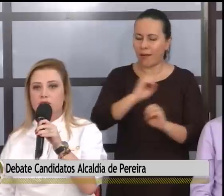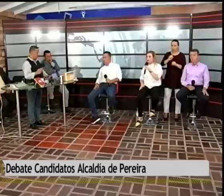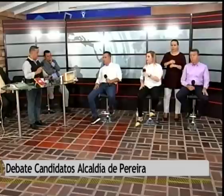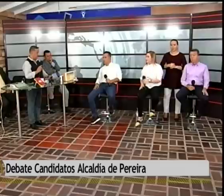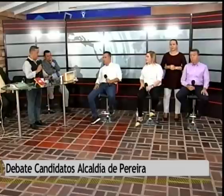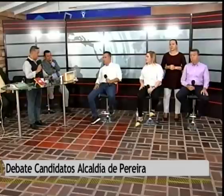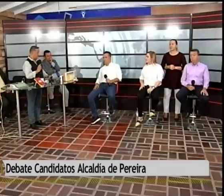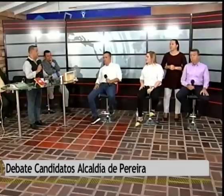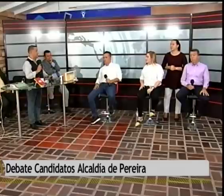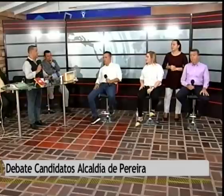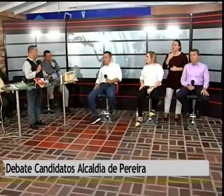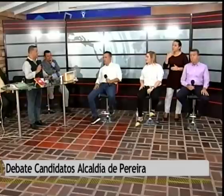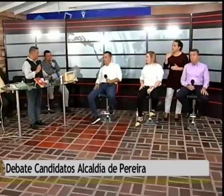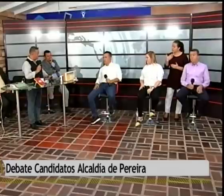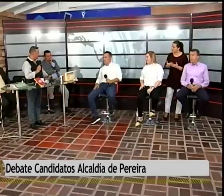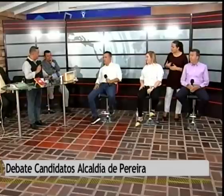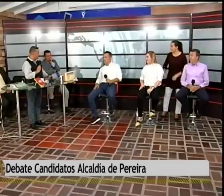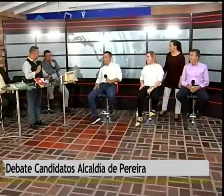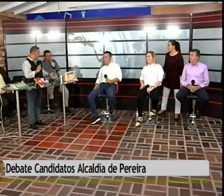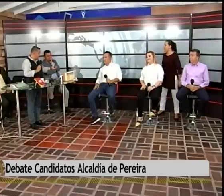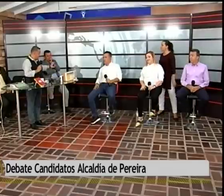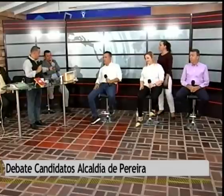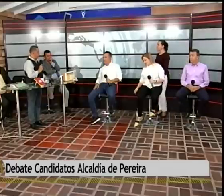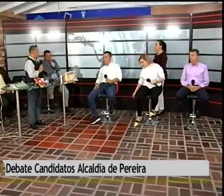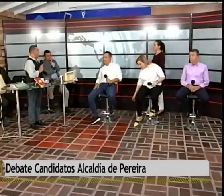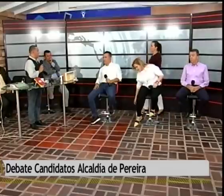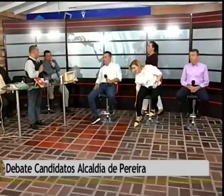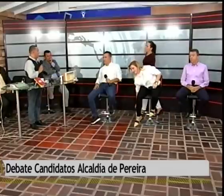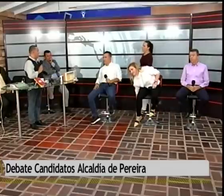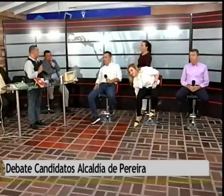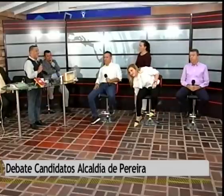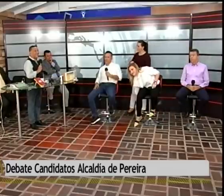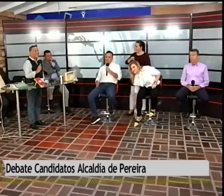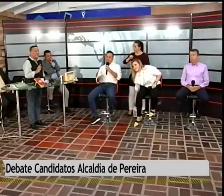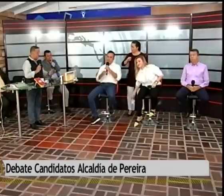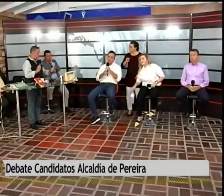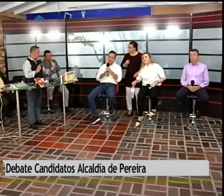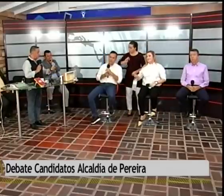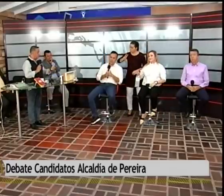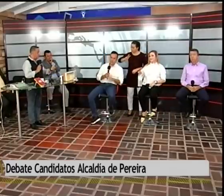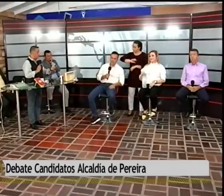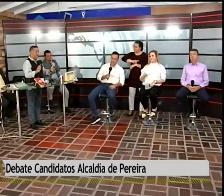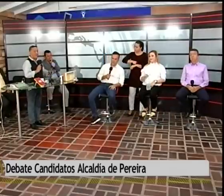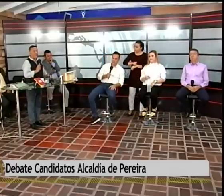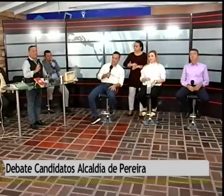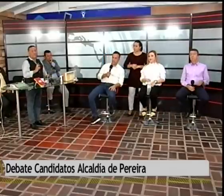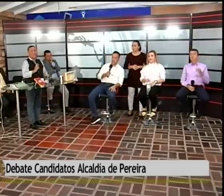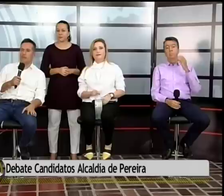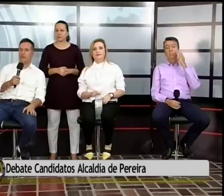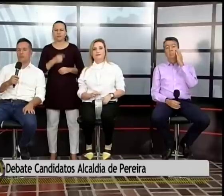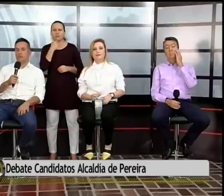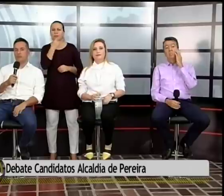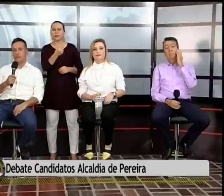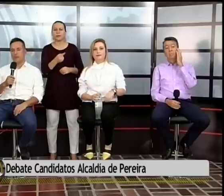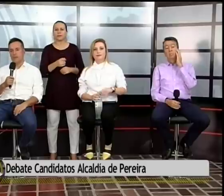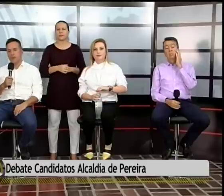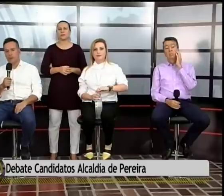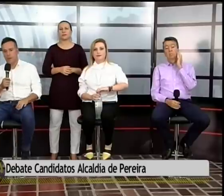políticos. Gracias, señora. Muy amable. Mauricio Salazar, 3 minutos. ¿Qué le quiere